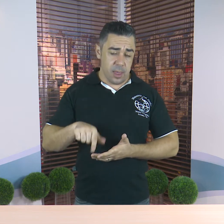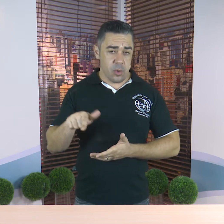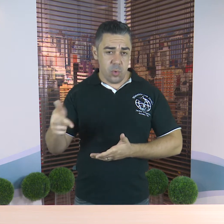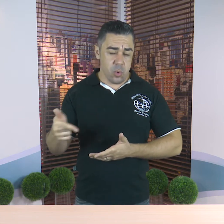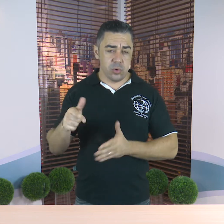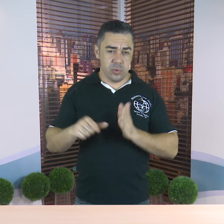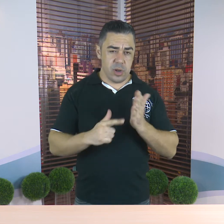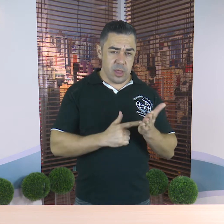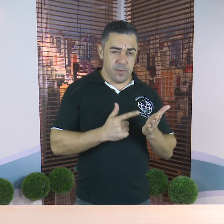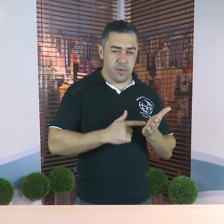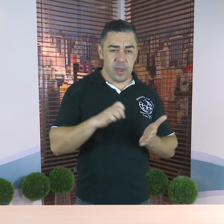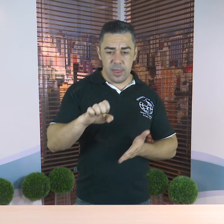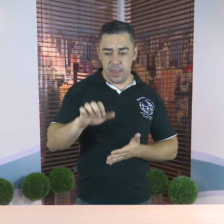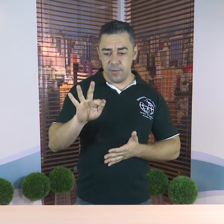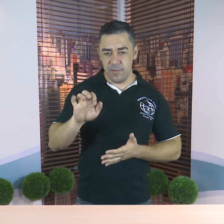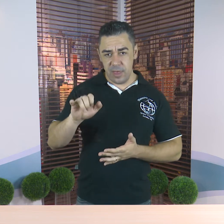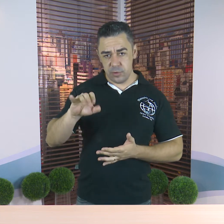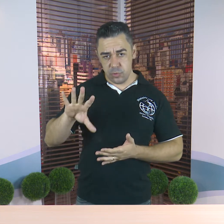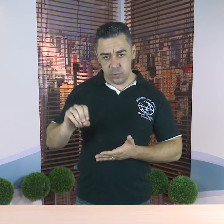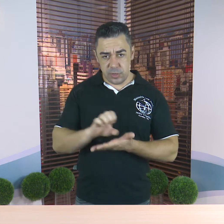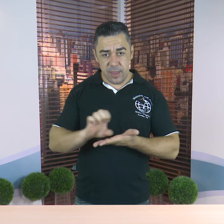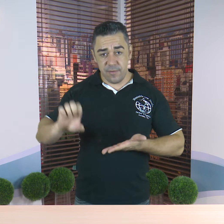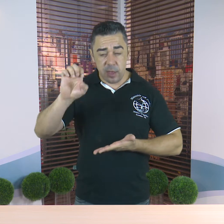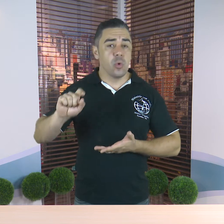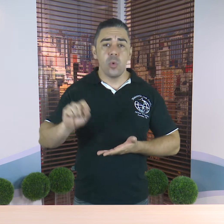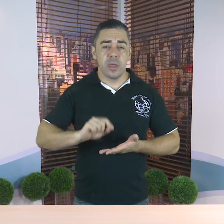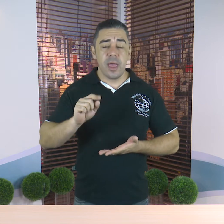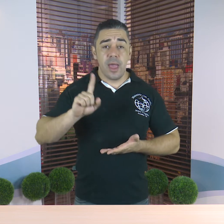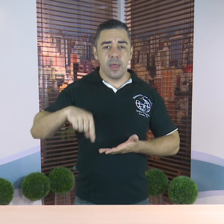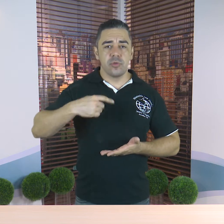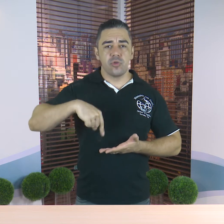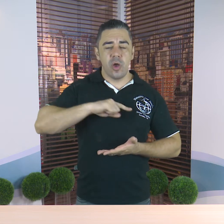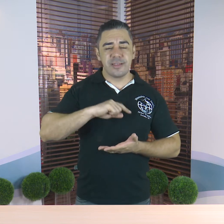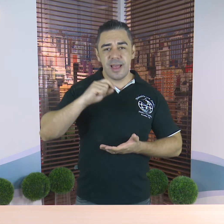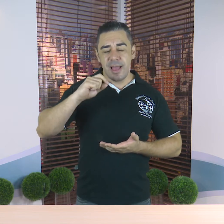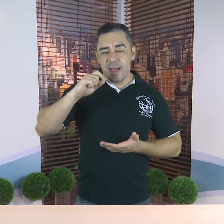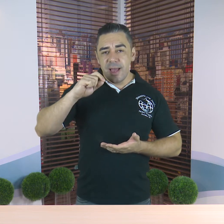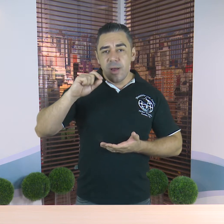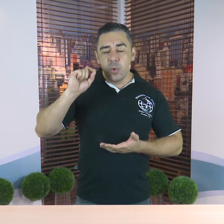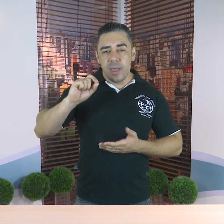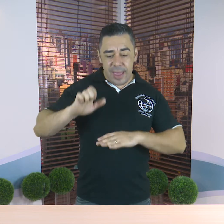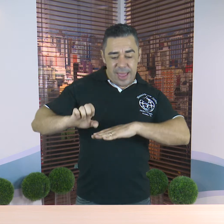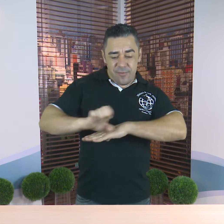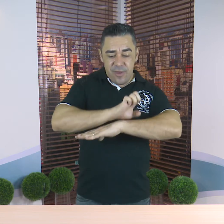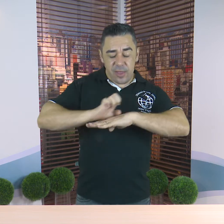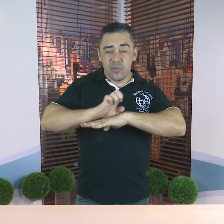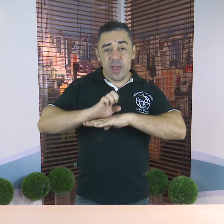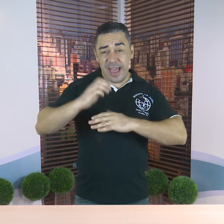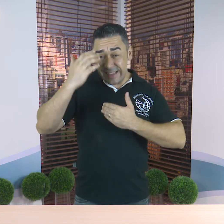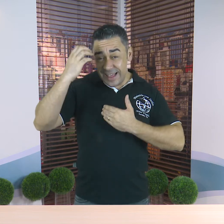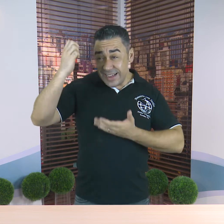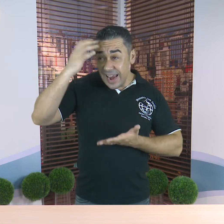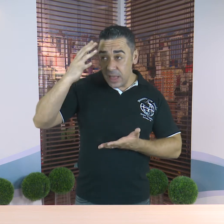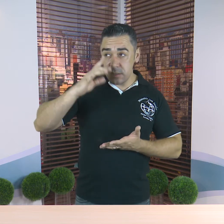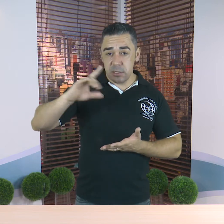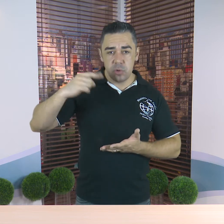a gente lê: porque pela graça sois salvos mediante a fé, e isso não vem de vós, é dom de Deus, não de obras, para